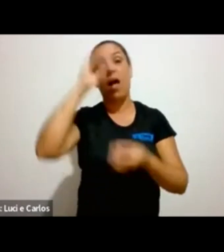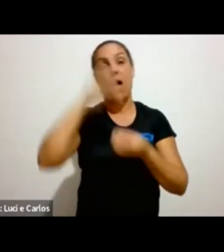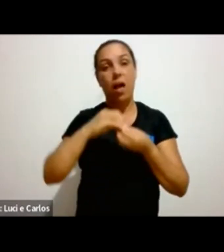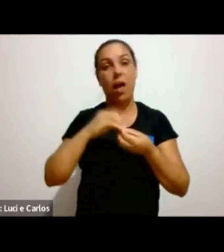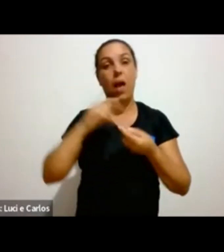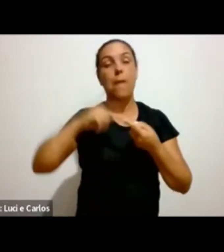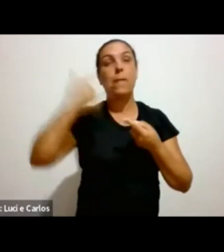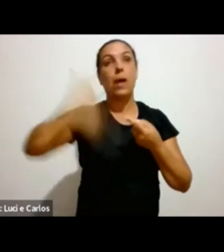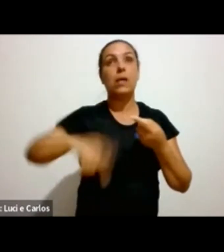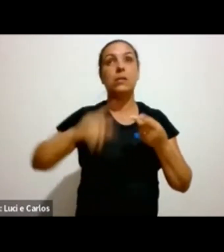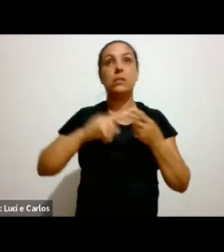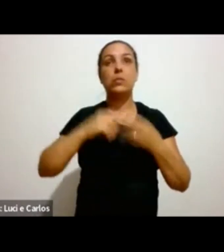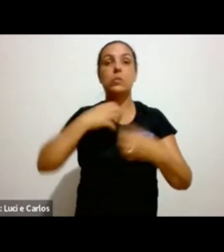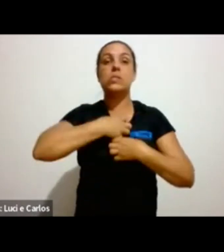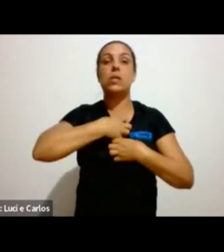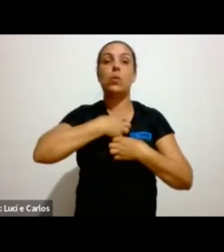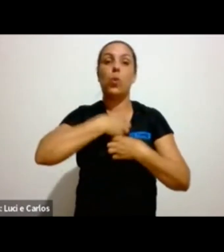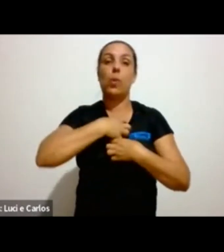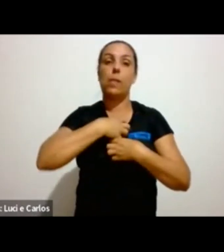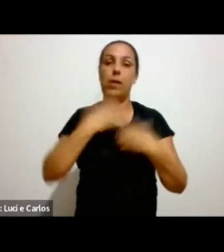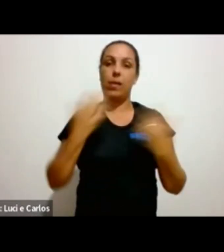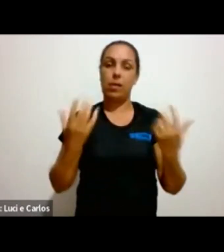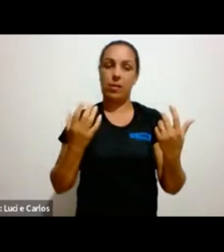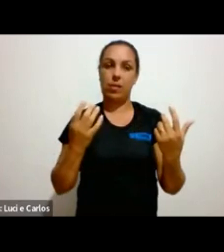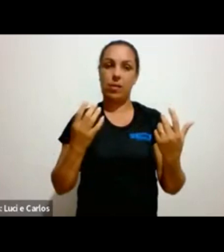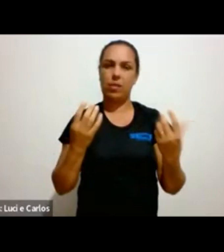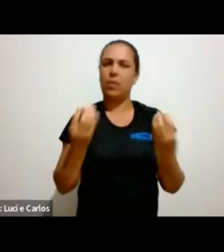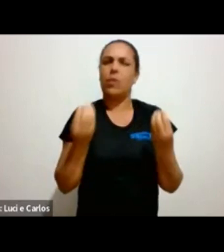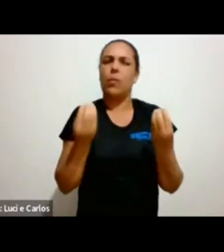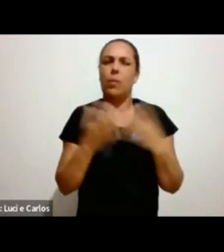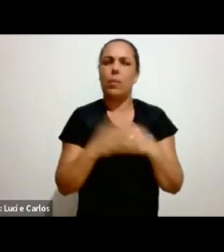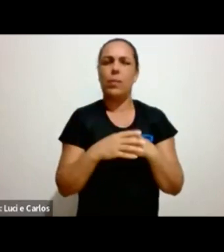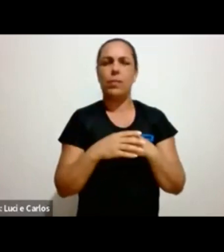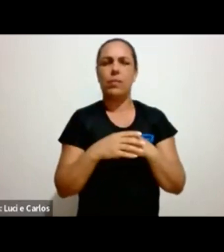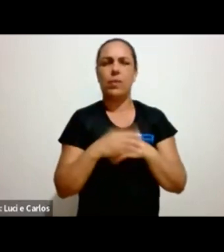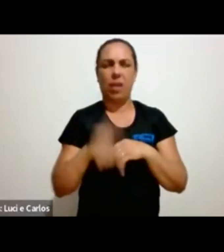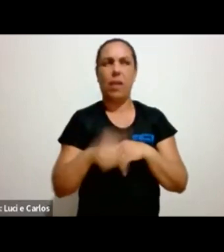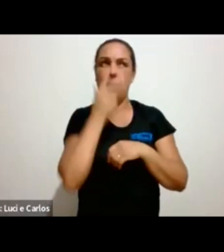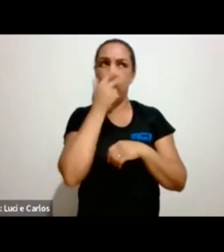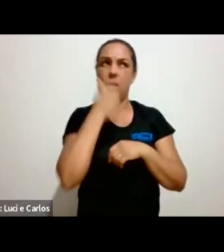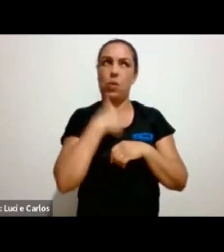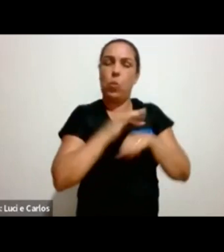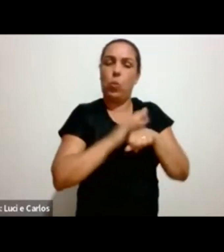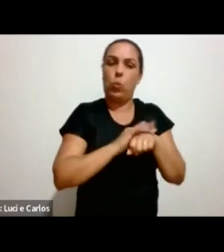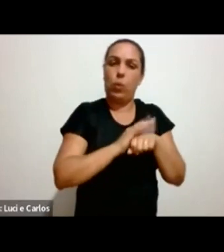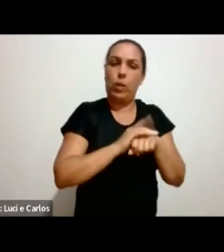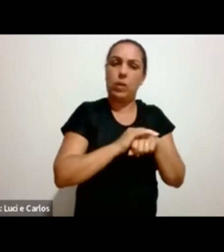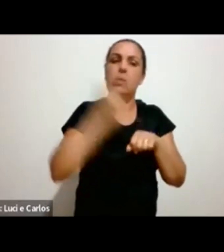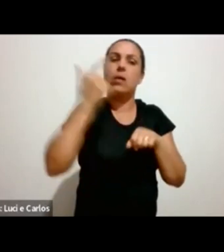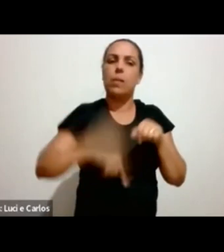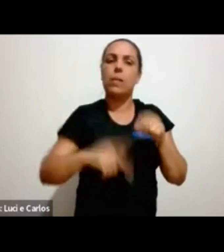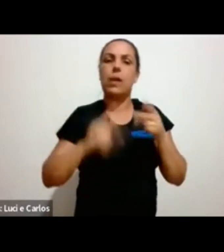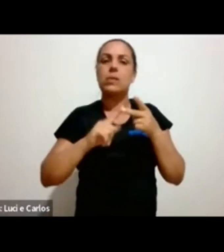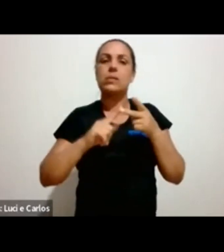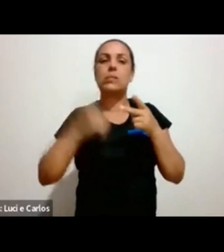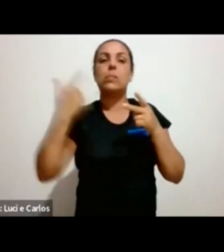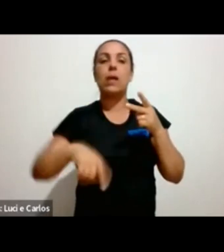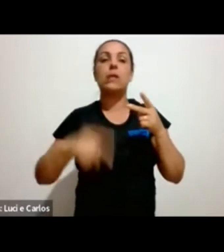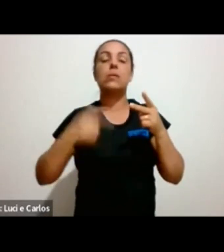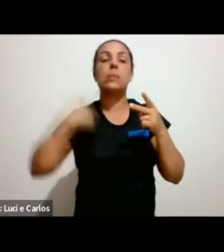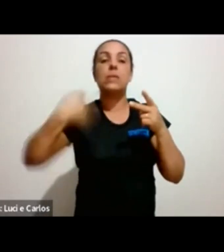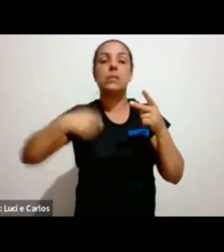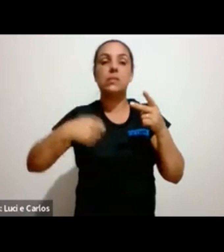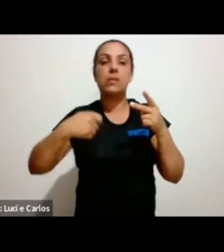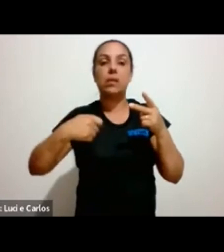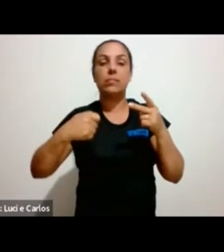Não adianta você tratar a síndrome, a doença, se você não tratar o ser humano. Sabe